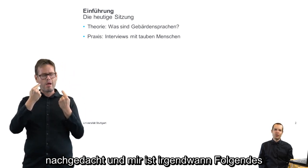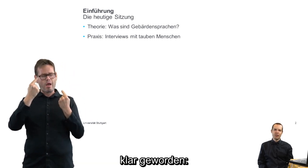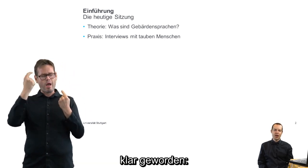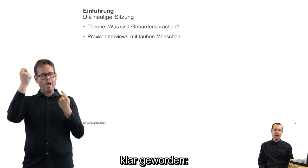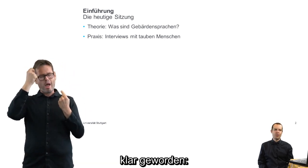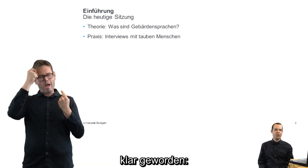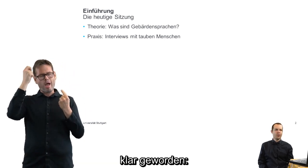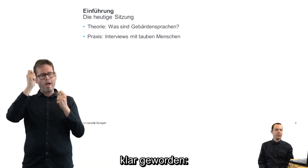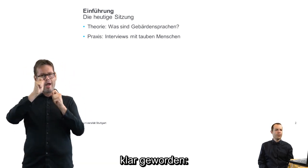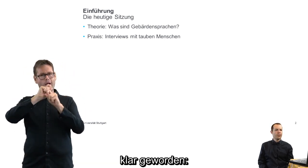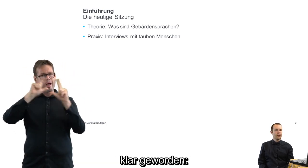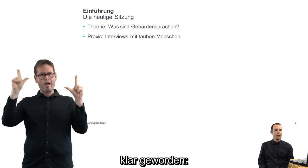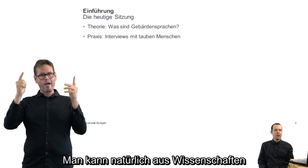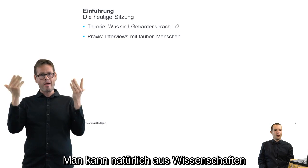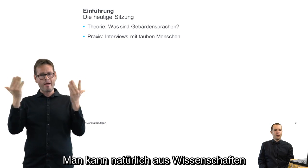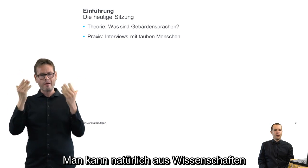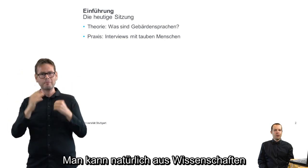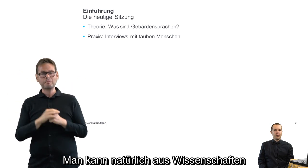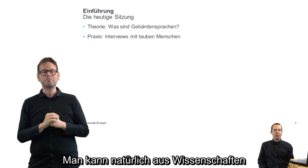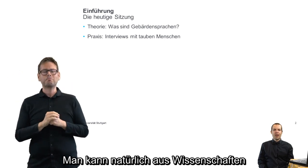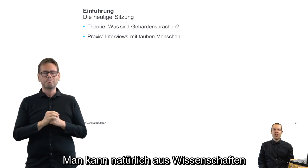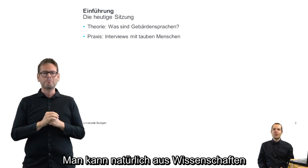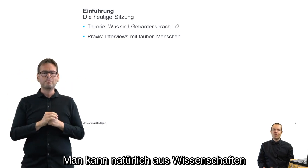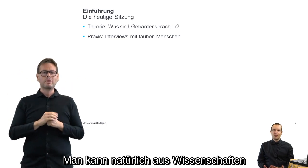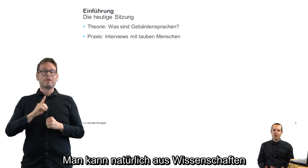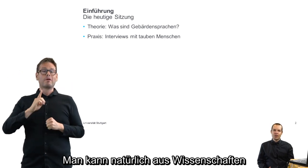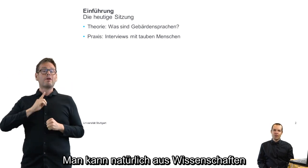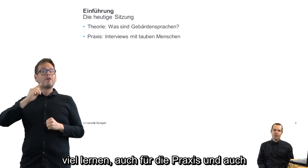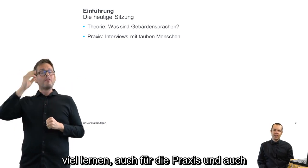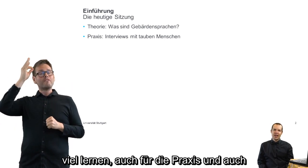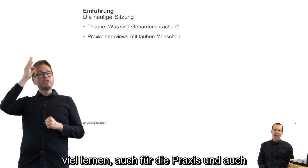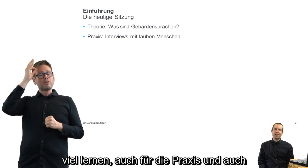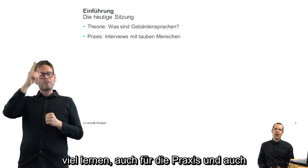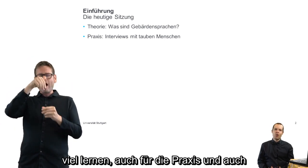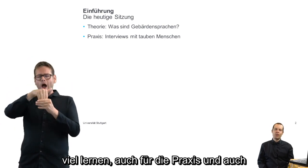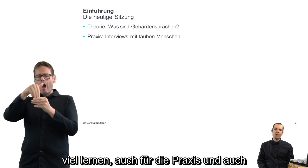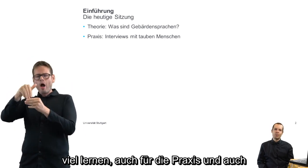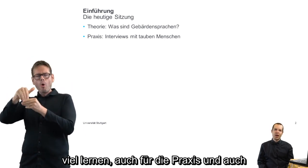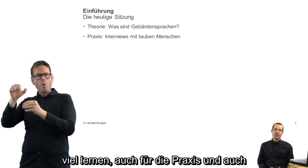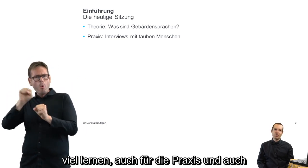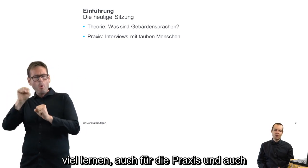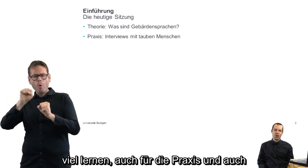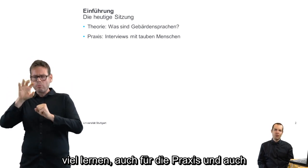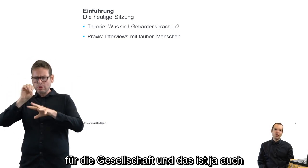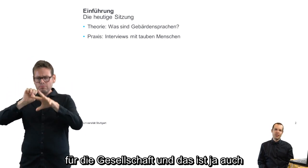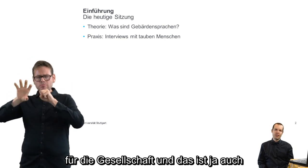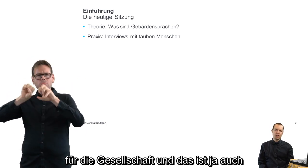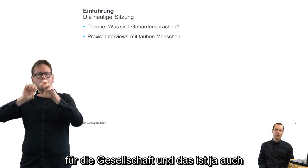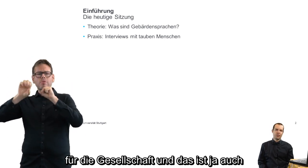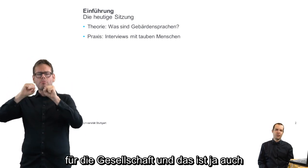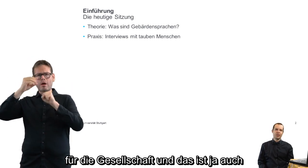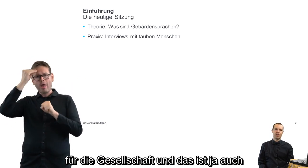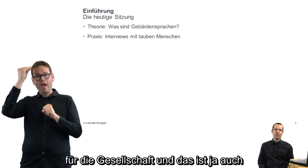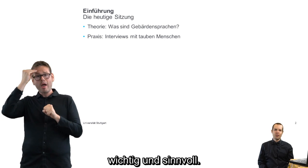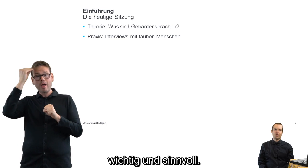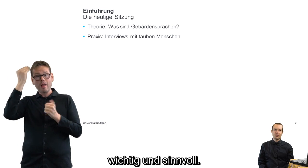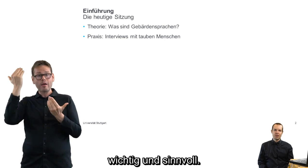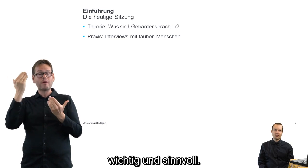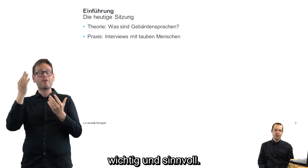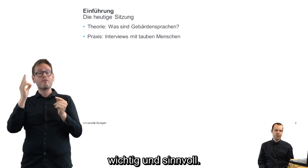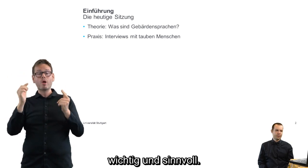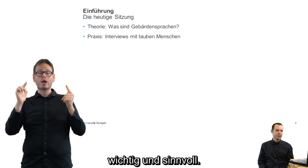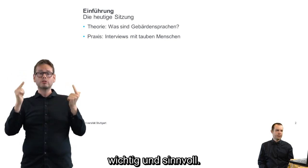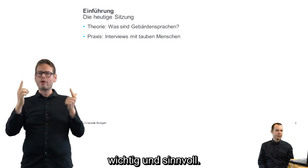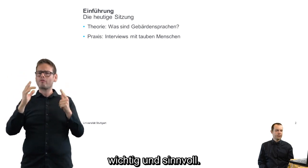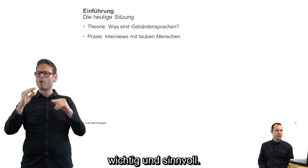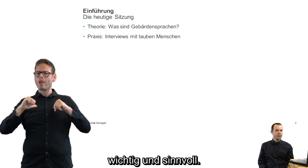irgendwann folgendes klar geworden. Man kann natürlich aus Wissenschaften viel lernen, auch für die Praxis und auch für die Gesellschaft. Und das ist ja auch wichtig und